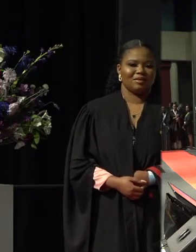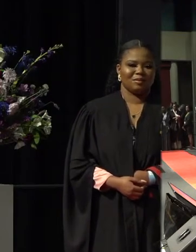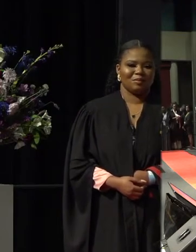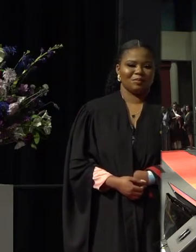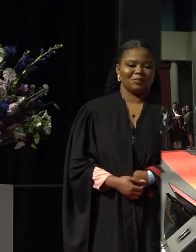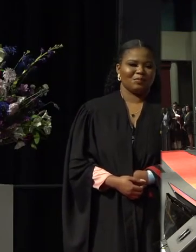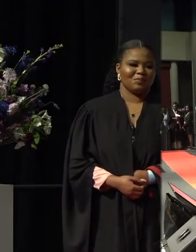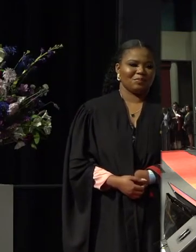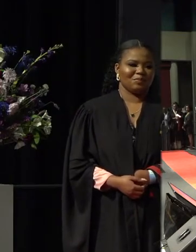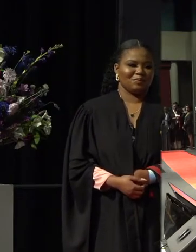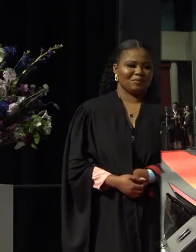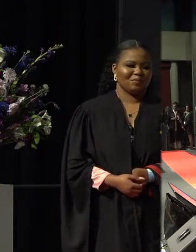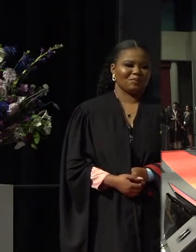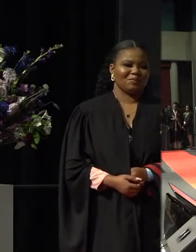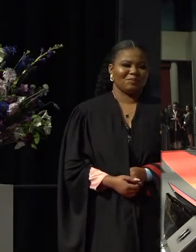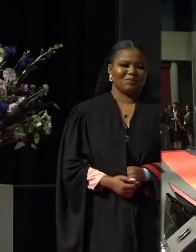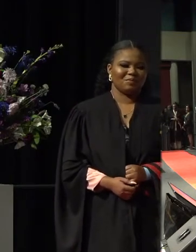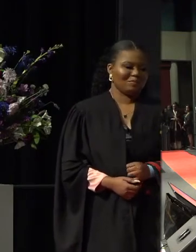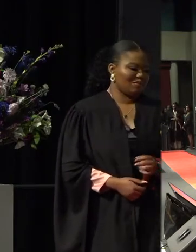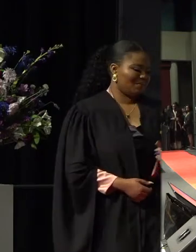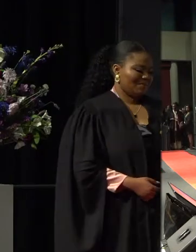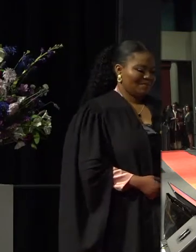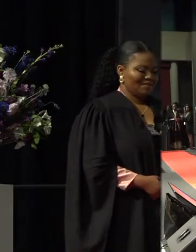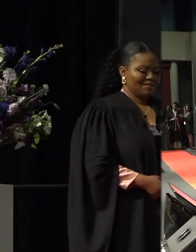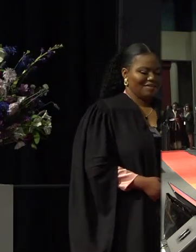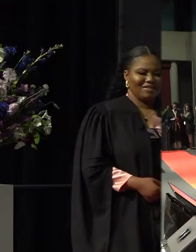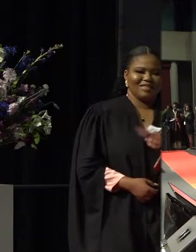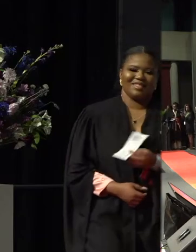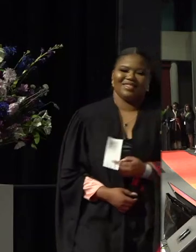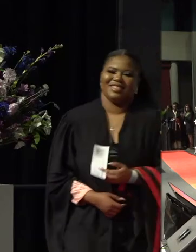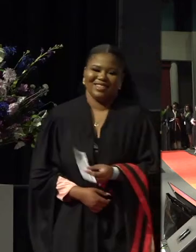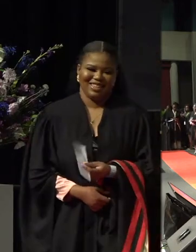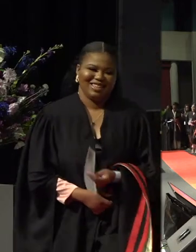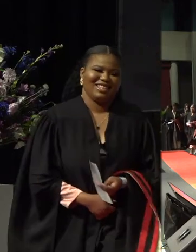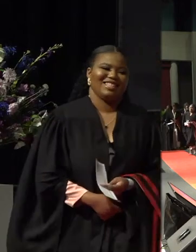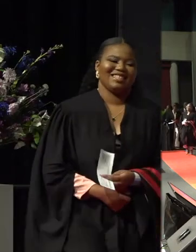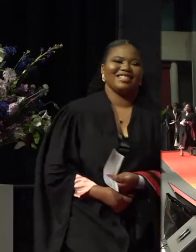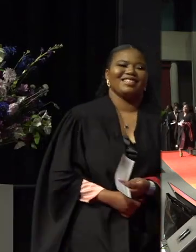Nongazi Mulo Pumelela Mahlaba.